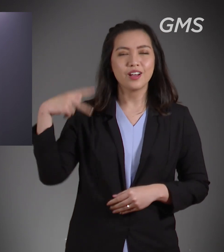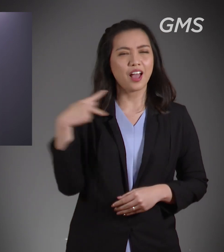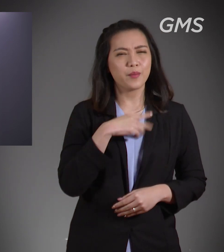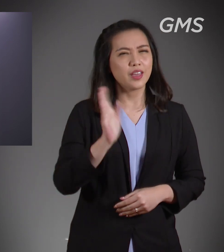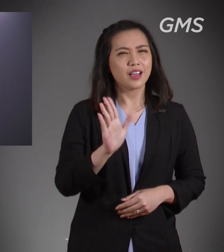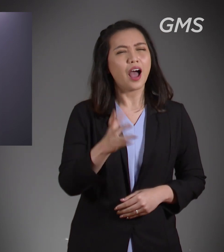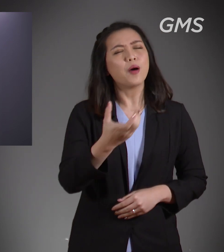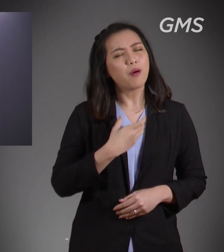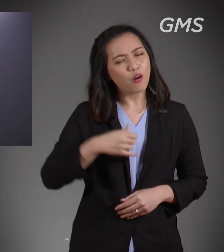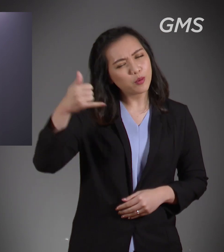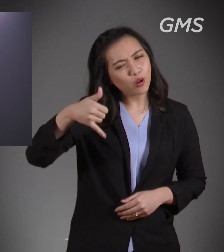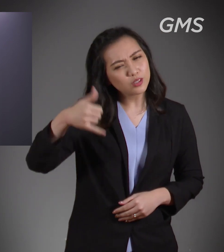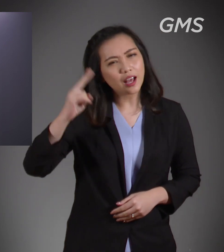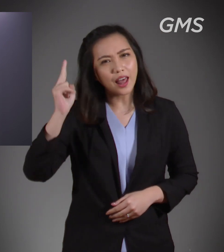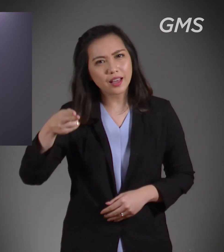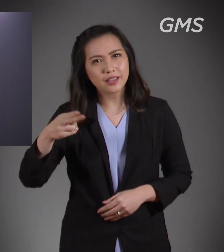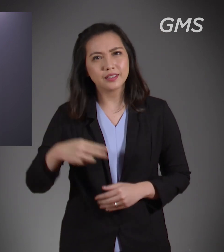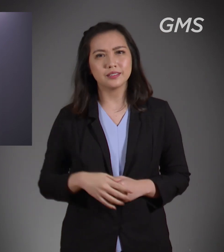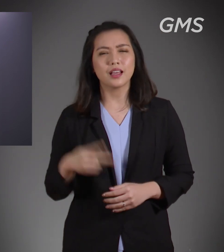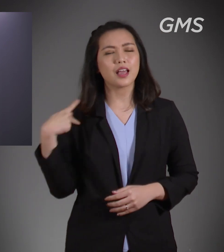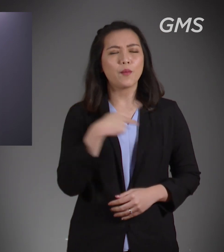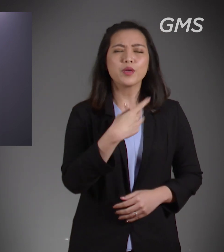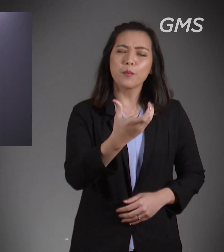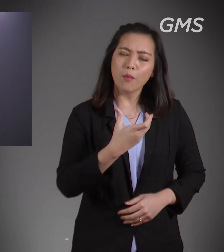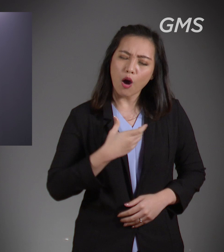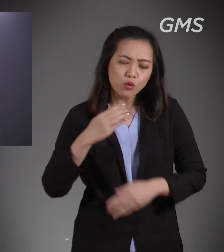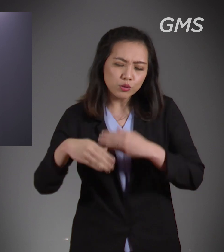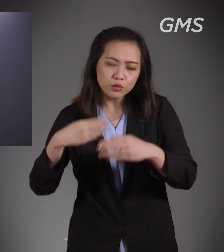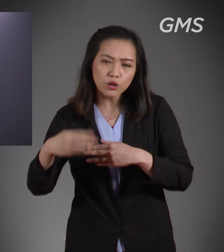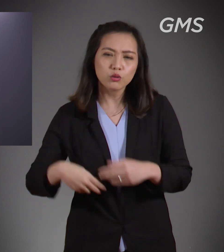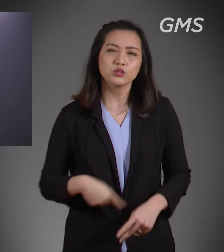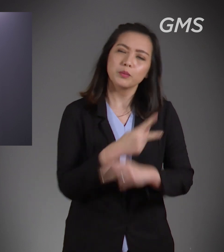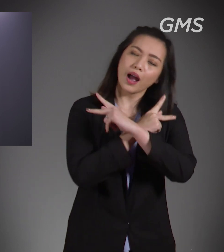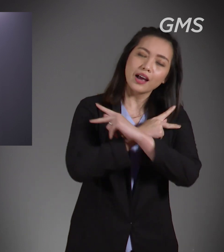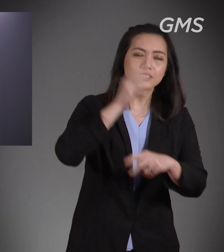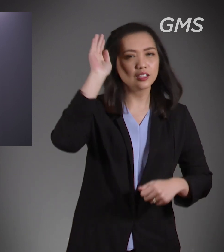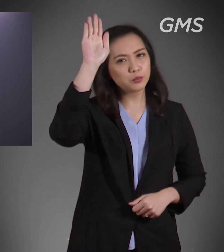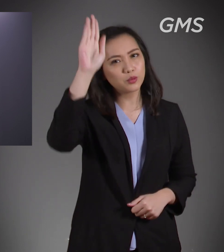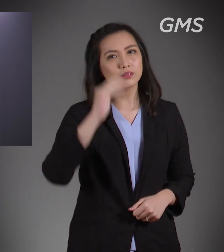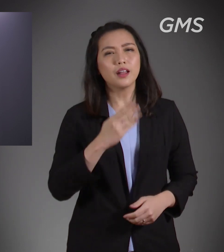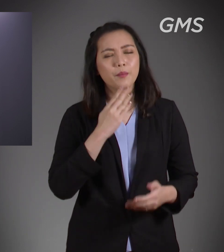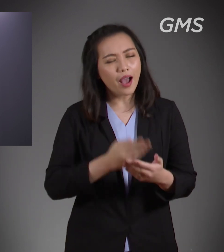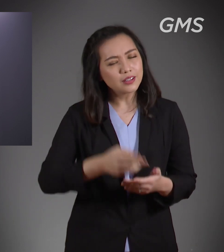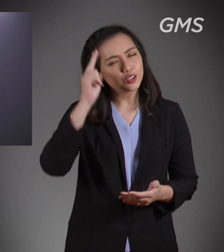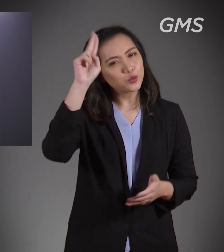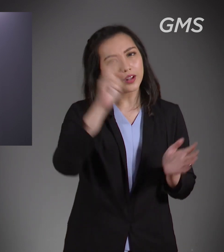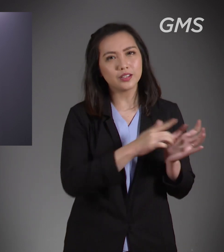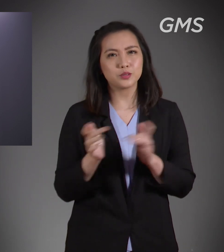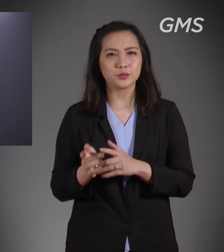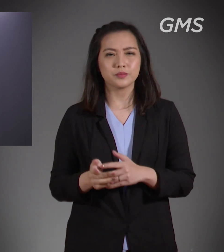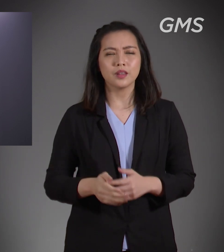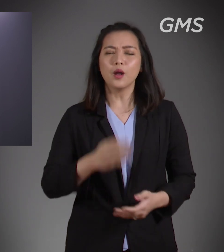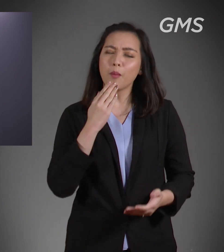dan memuliakanmu sebab Engkau tetap adalah Bapa dan Raja kami. Terima kasih Tuhan Yesus. Makasih untuk